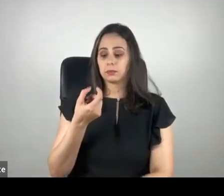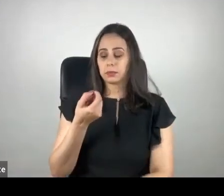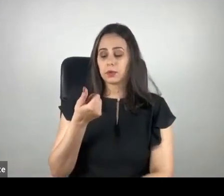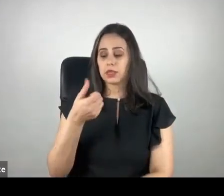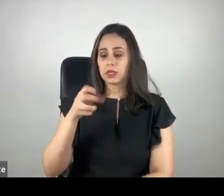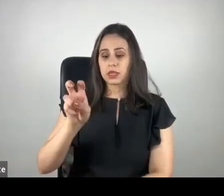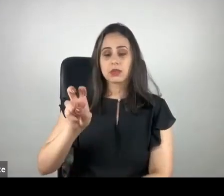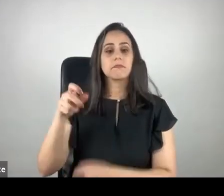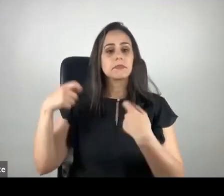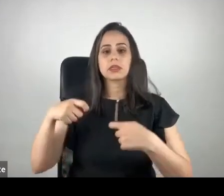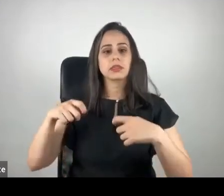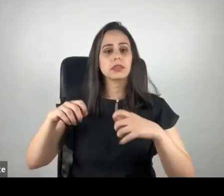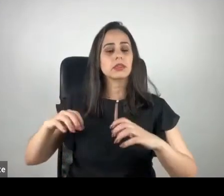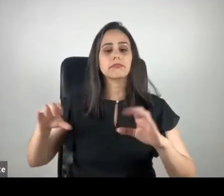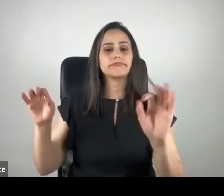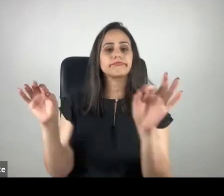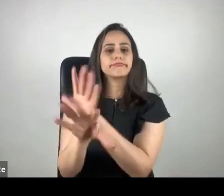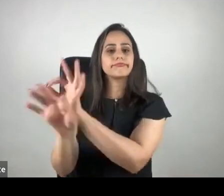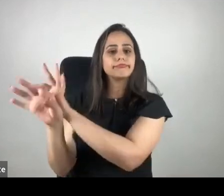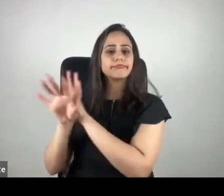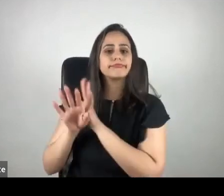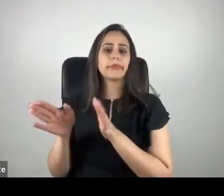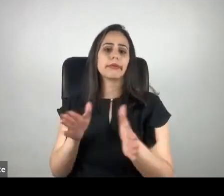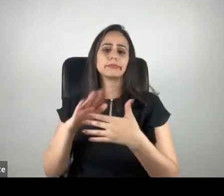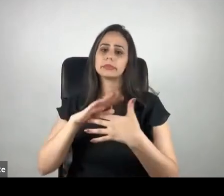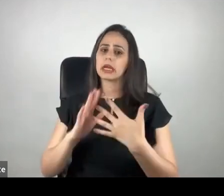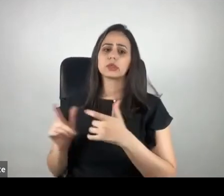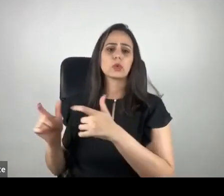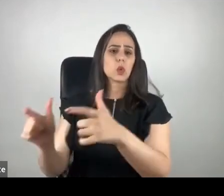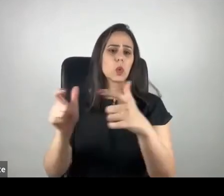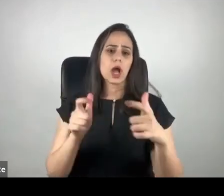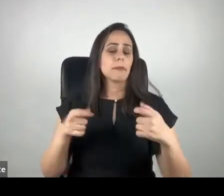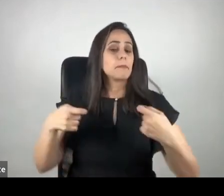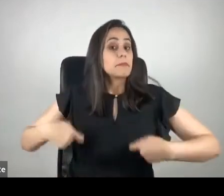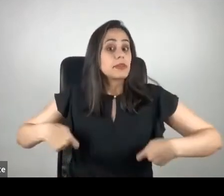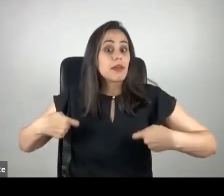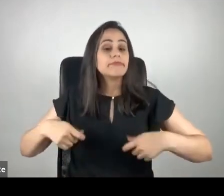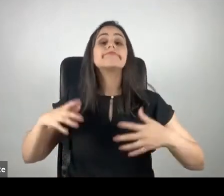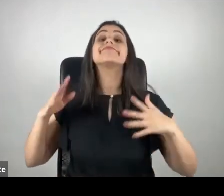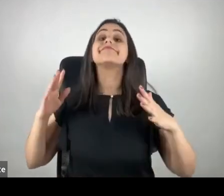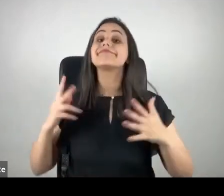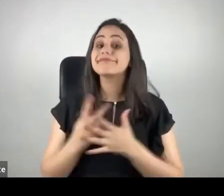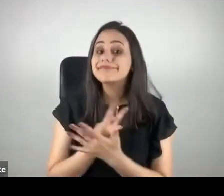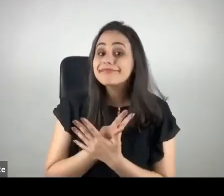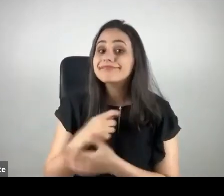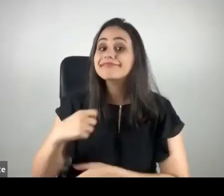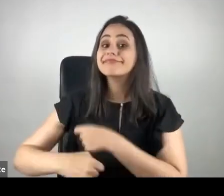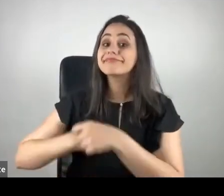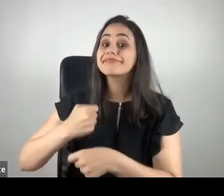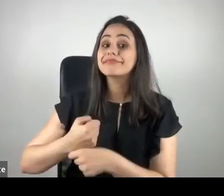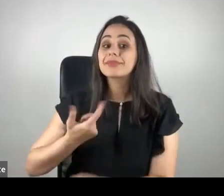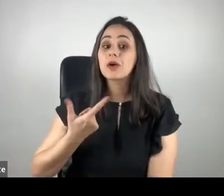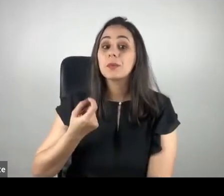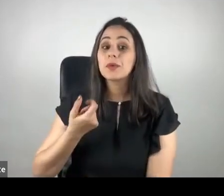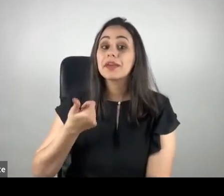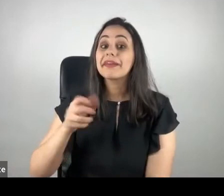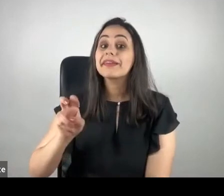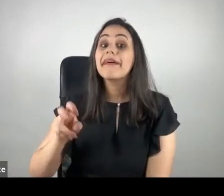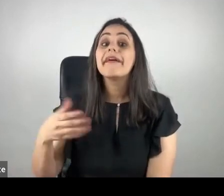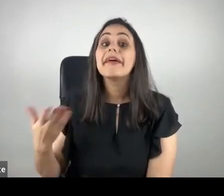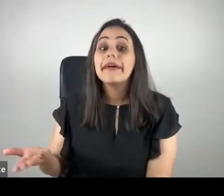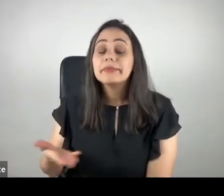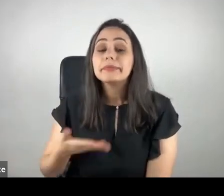ter acessibilidade em Libras em todos os espaços. Chegou 2015 e